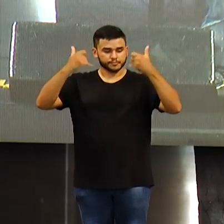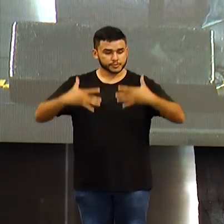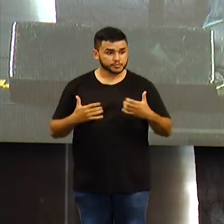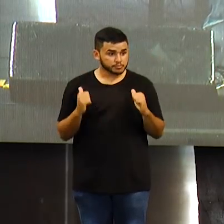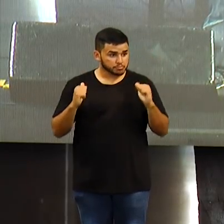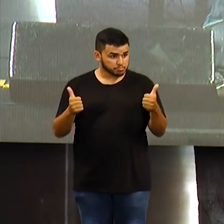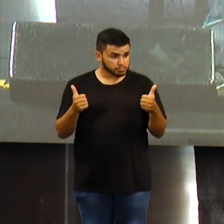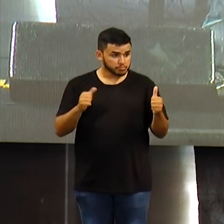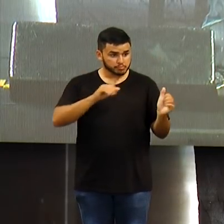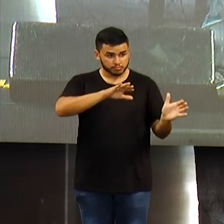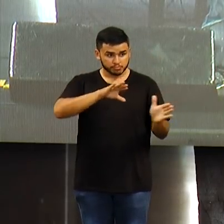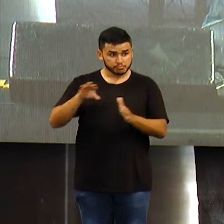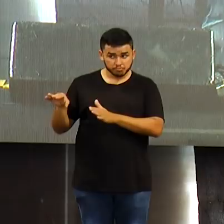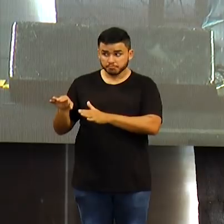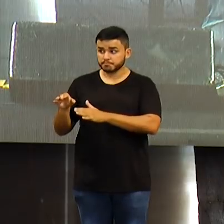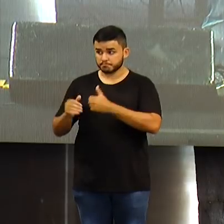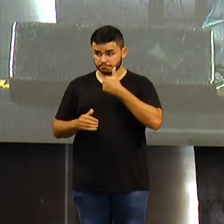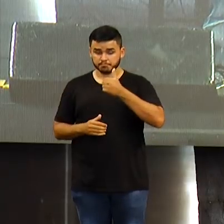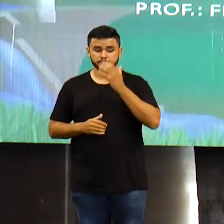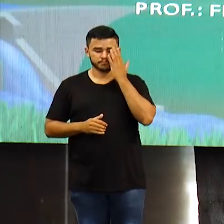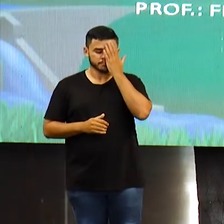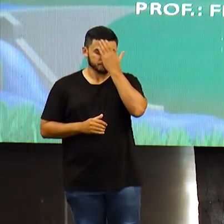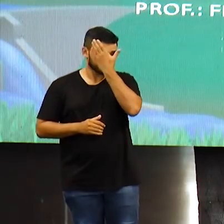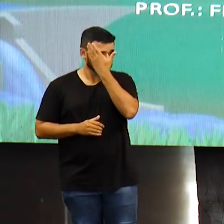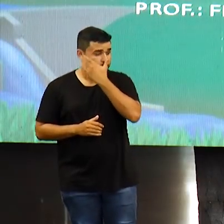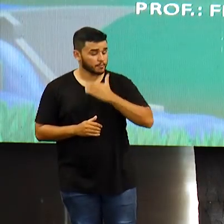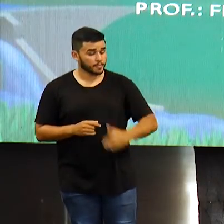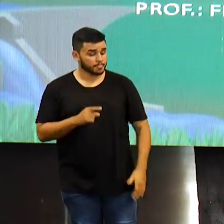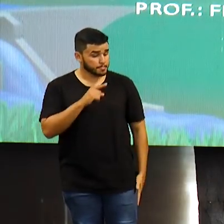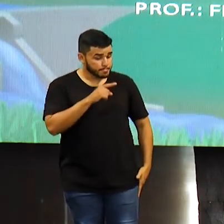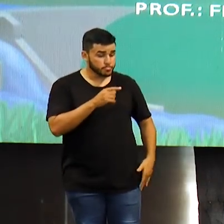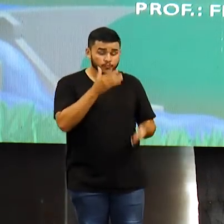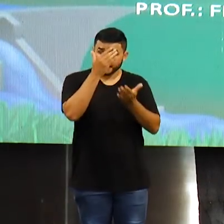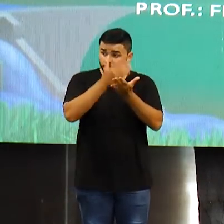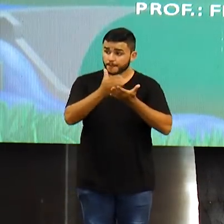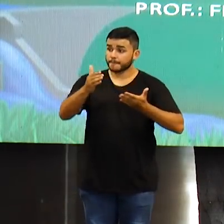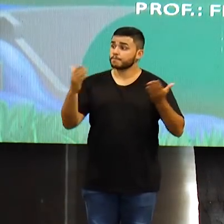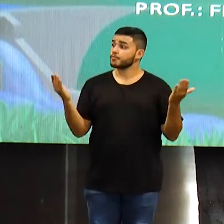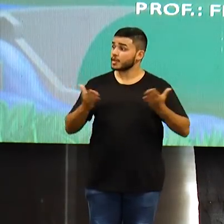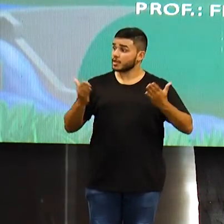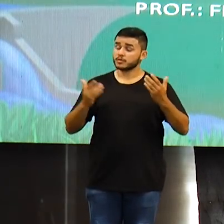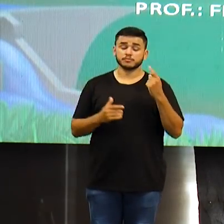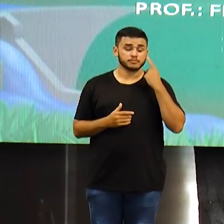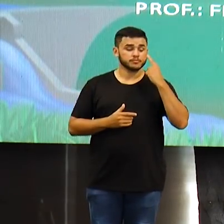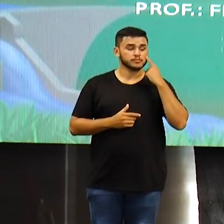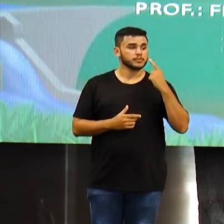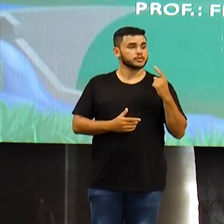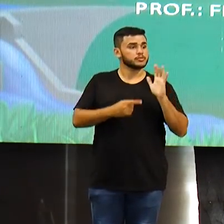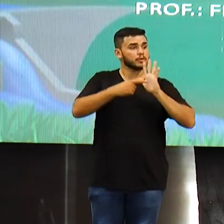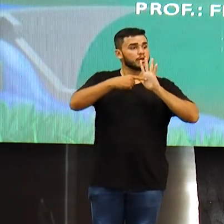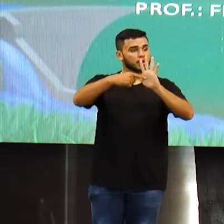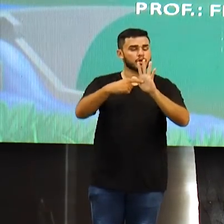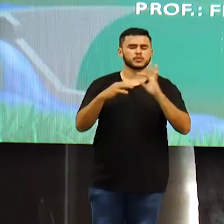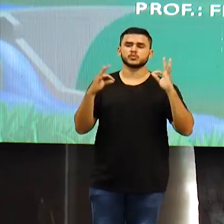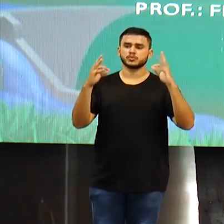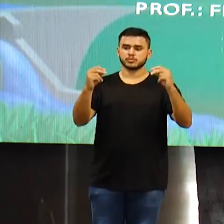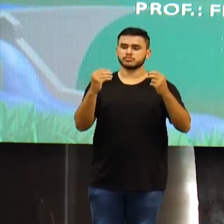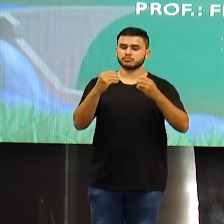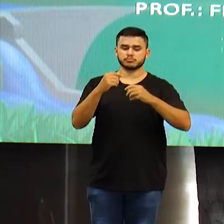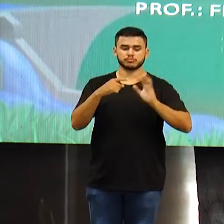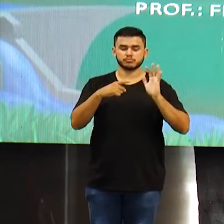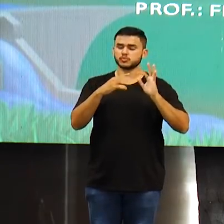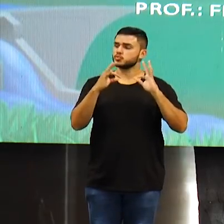Posso seguir? Pessoal, esse material que a gente vai estar começando hoje, mas eu já vou disponibilizar ele todo aí para